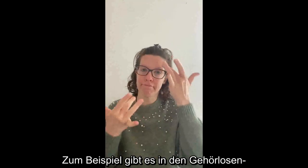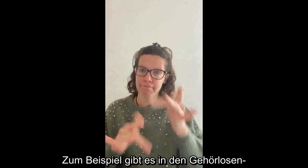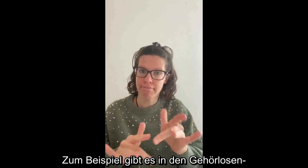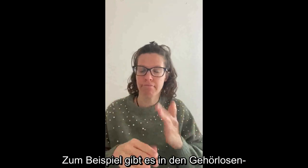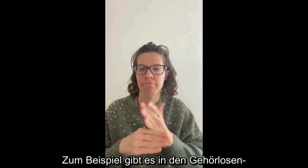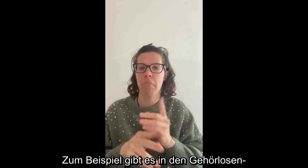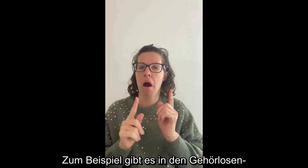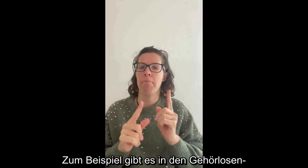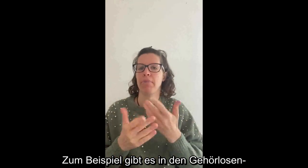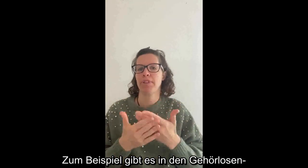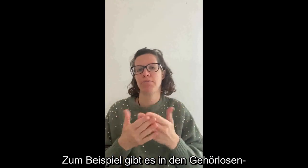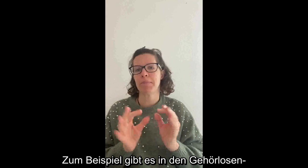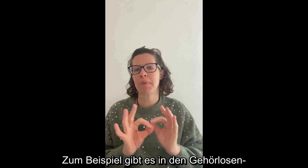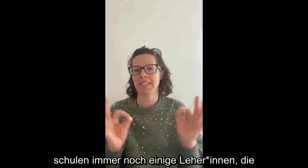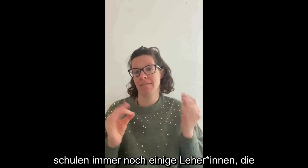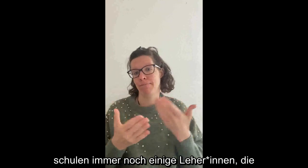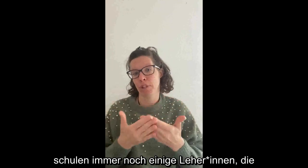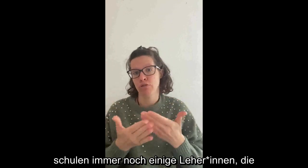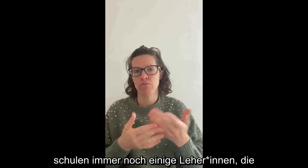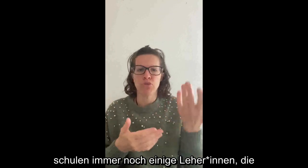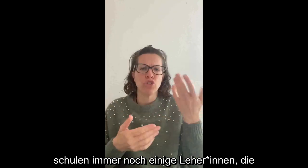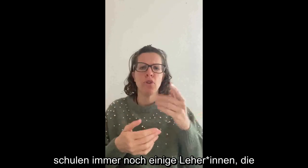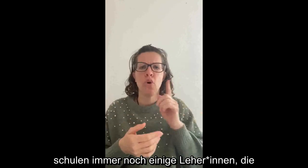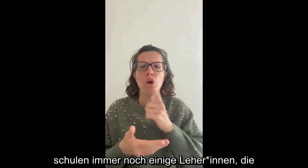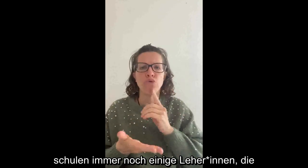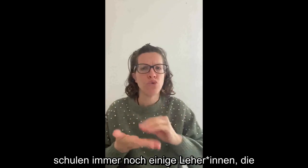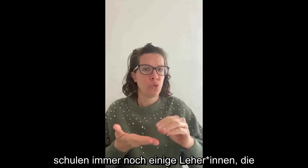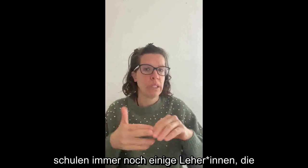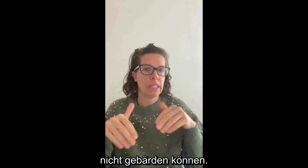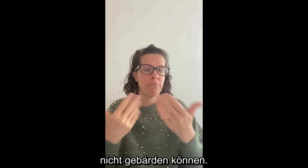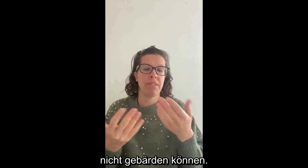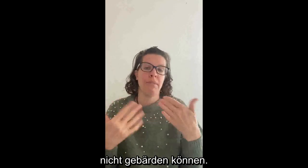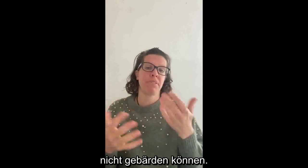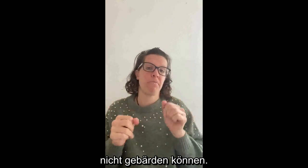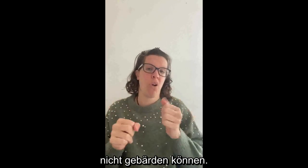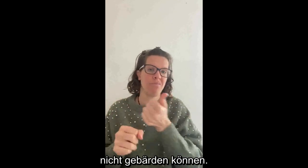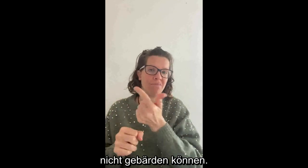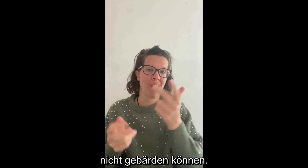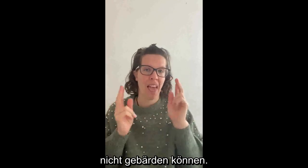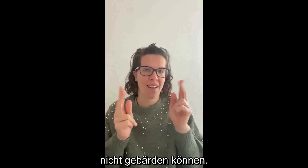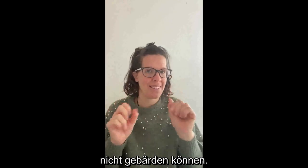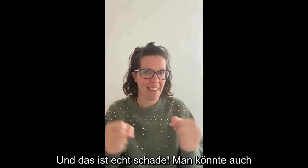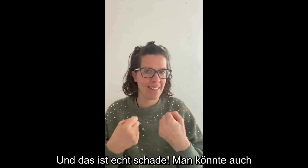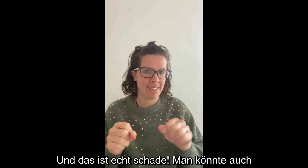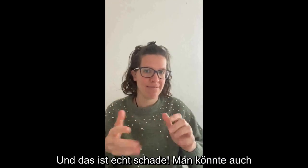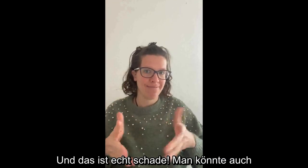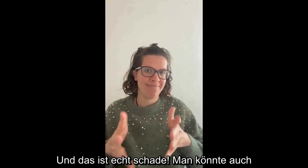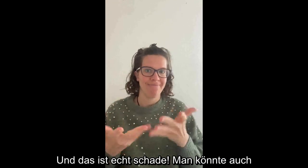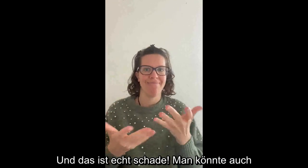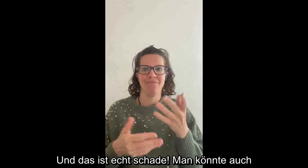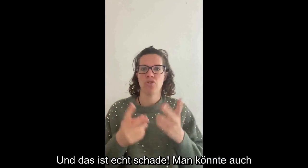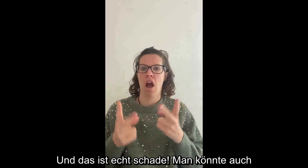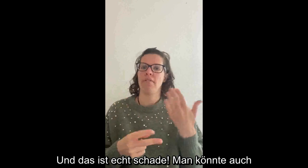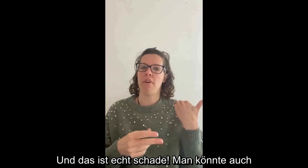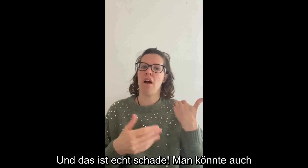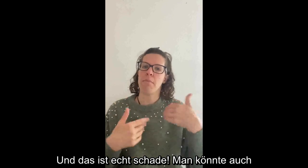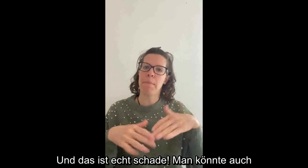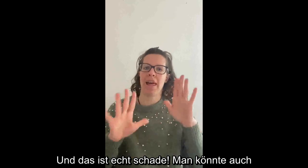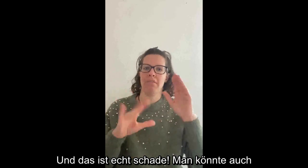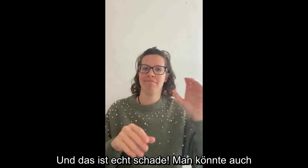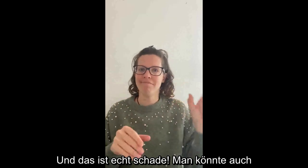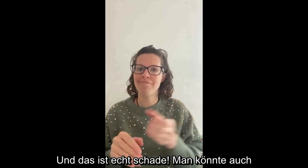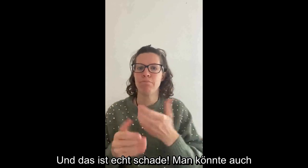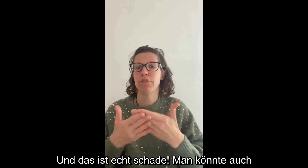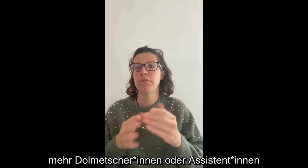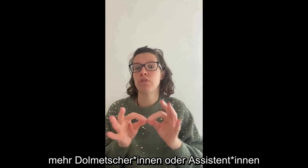hat zum Beispiel gibt es in den gehörlosen Schulen immer noch einige Lehrer die nicht gebärden können und das ist echt schade